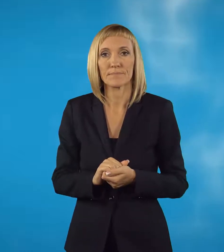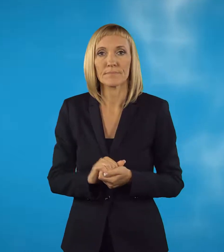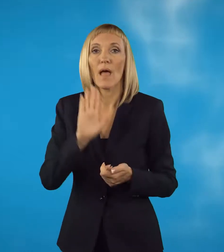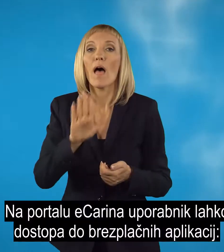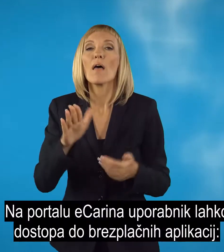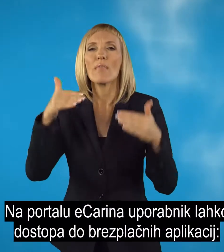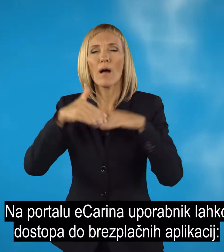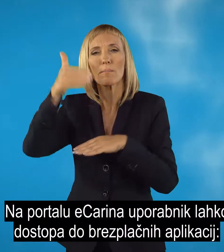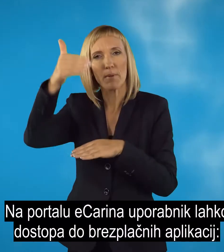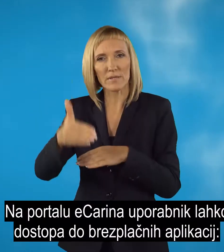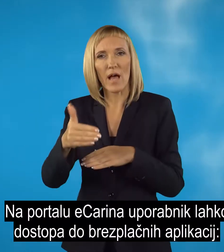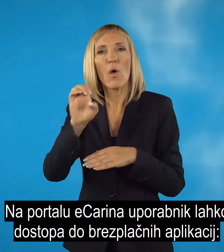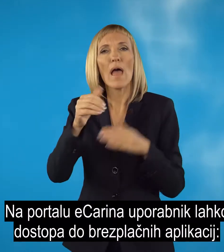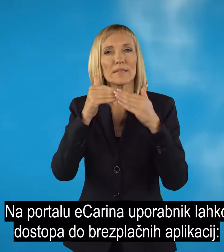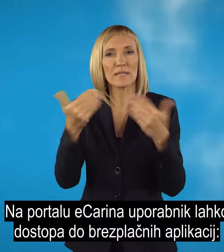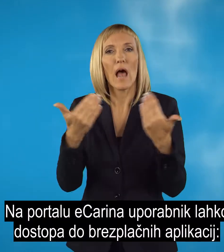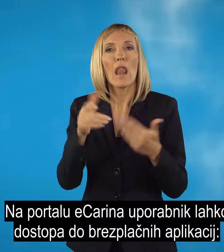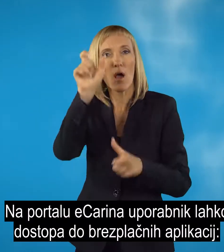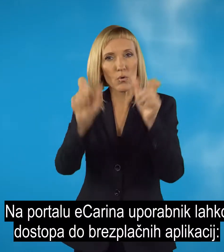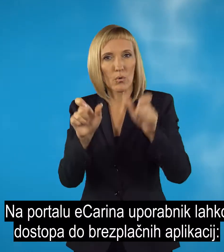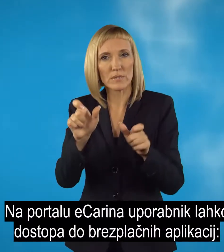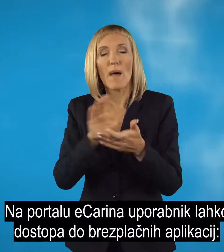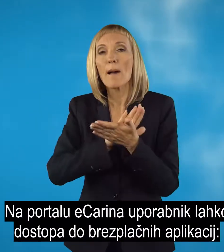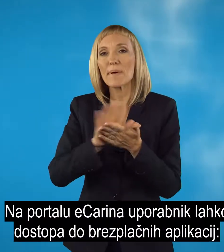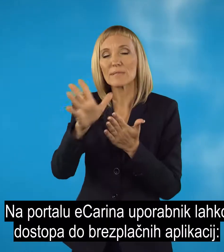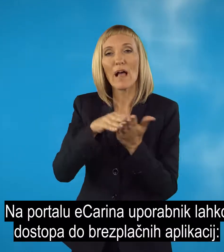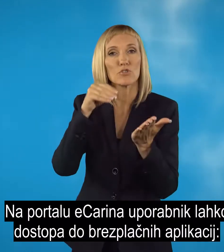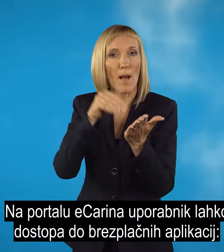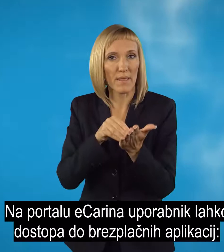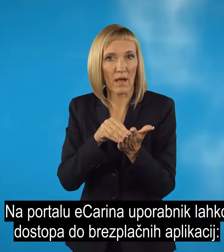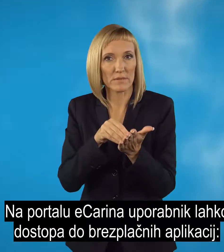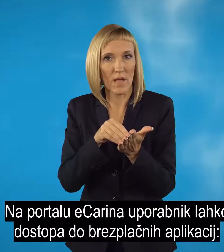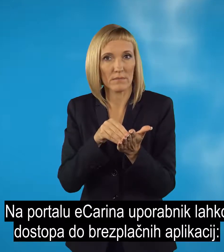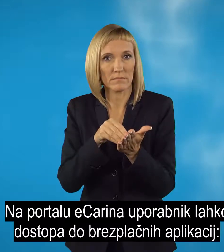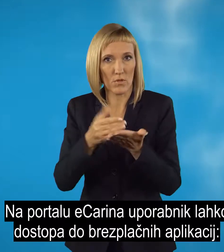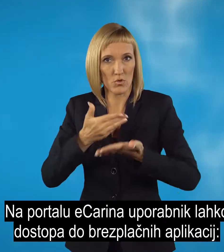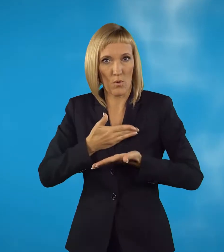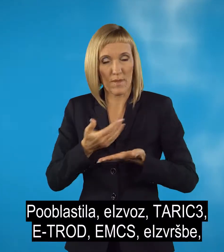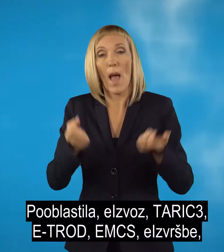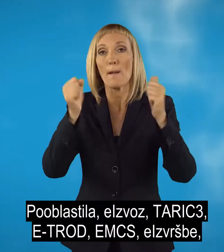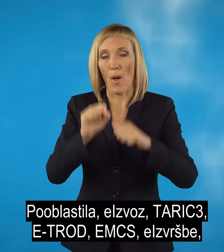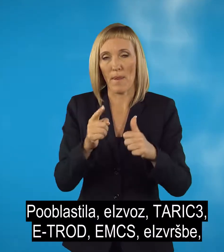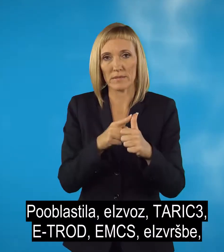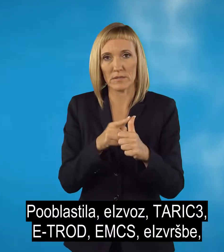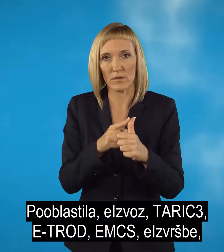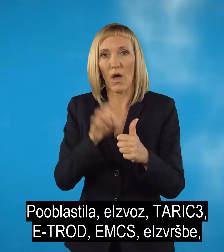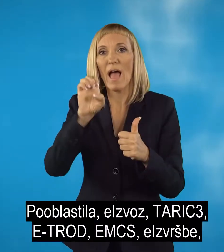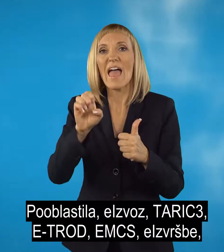Na portalu e-carina uporabnik lahko dostopa do brezplačnih aplikacij: Pooblastila,